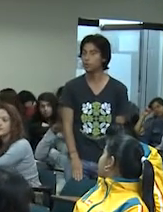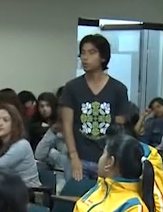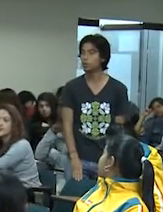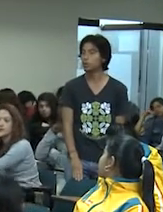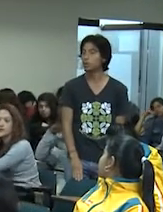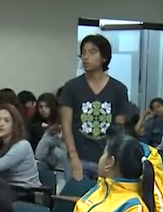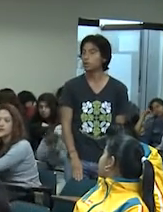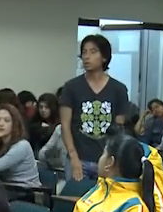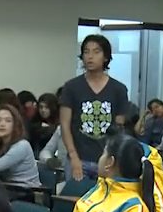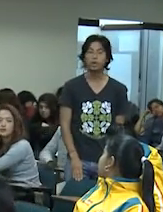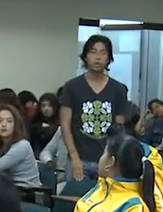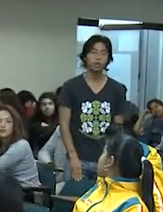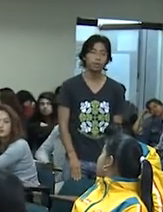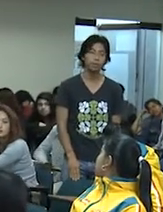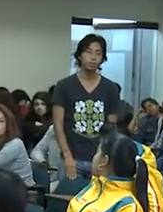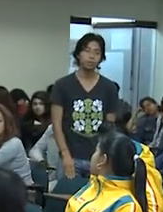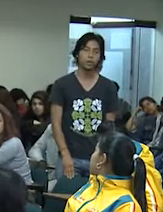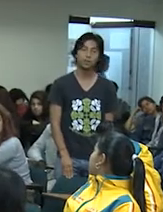de mencionar.